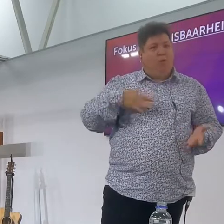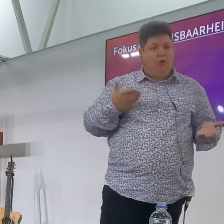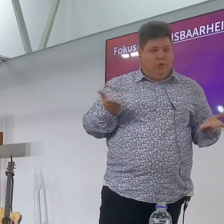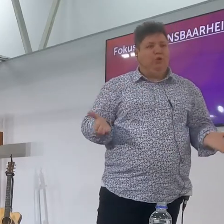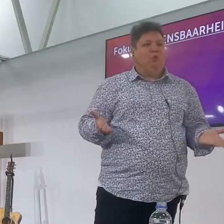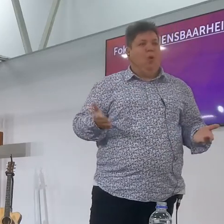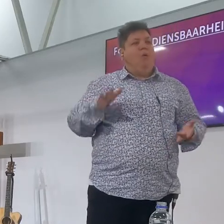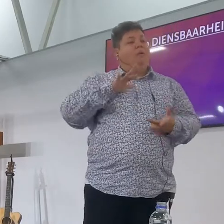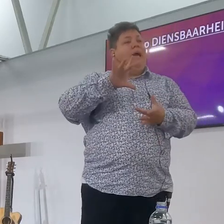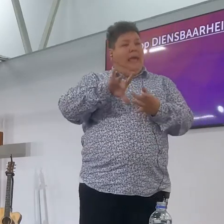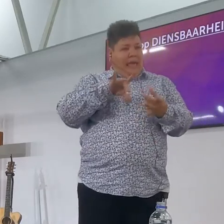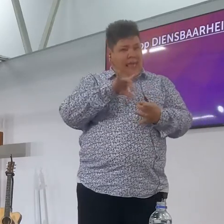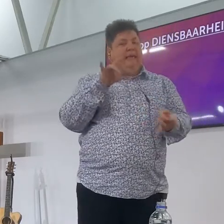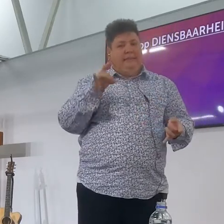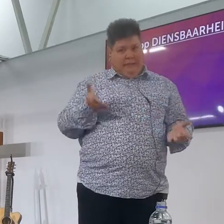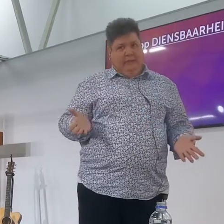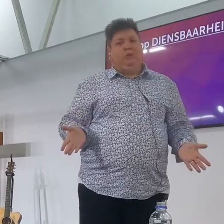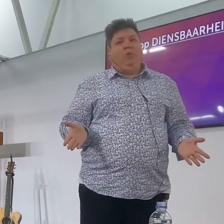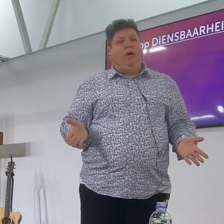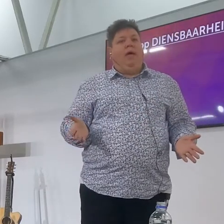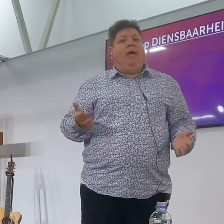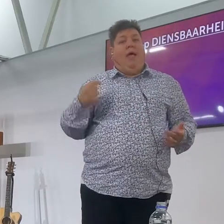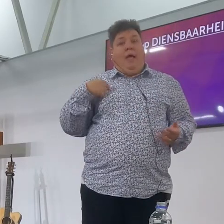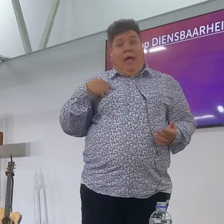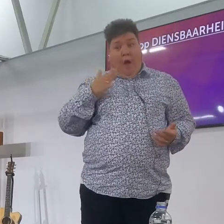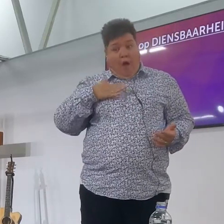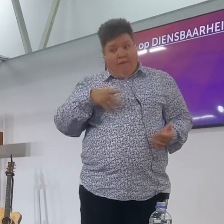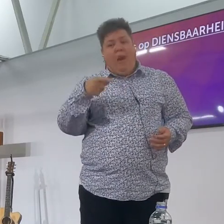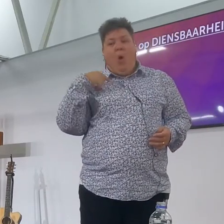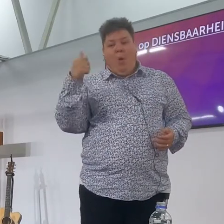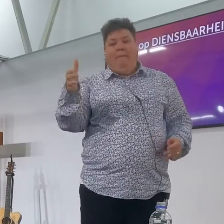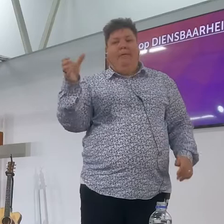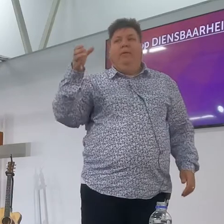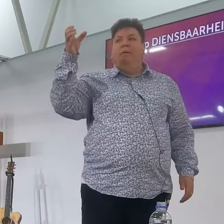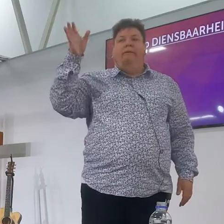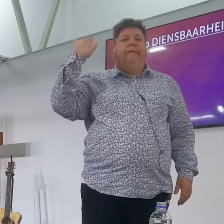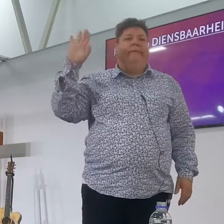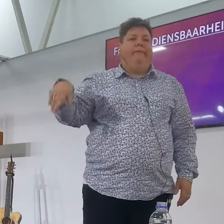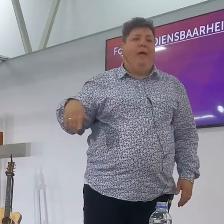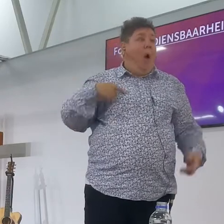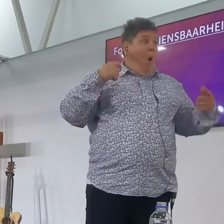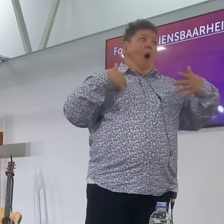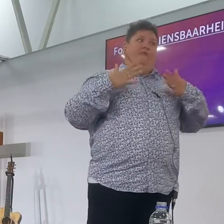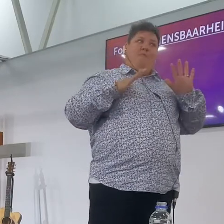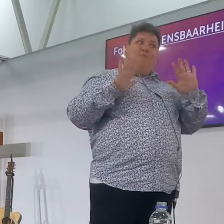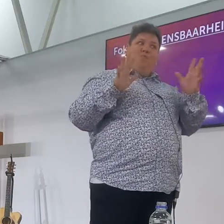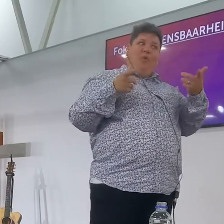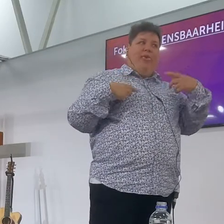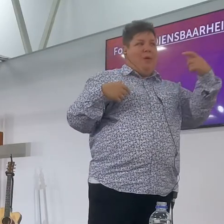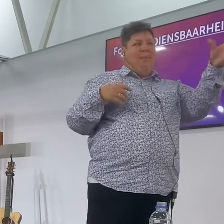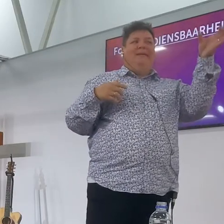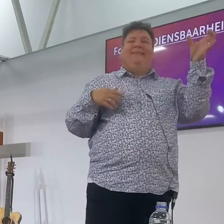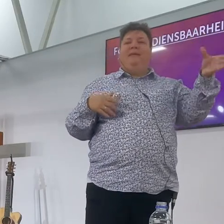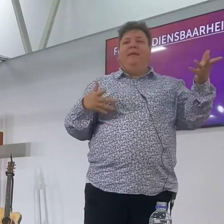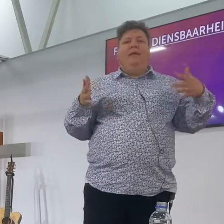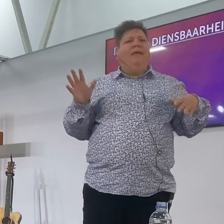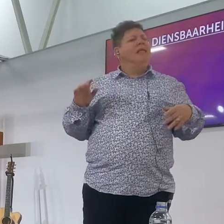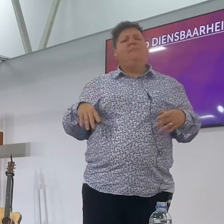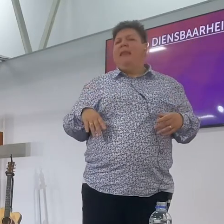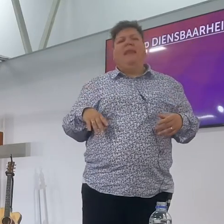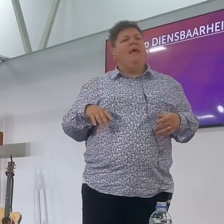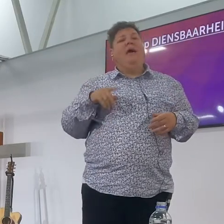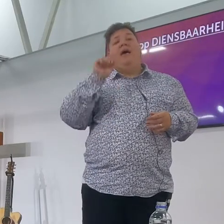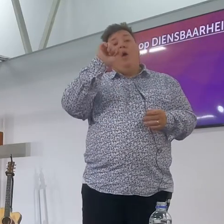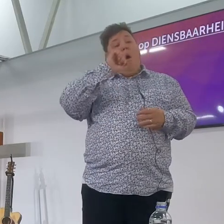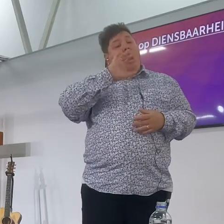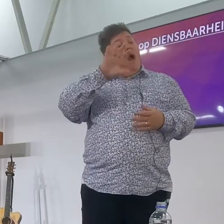keer doen met die geestelike gawes. Ek hoop ek kan my gawe kry, kyk net hier, is my gawe, is hy mooi. Dis nie hoe dit werk nie. Dis hoe dit werk nie. As ek